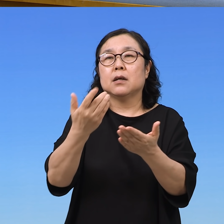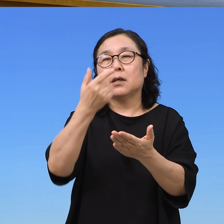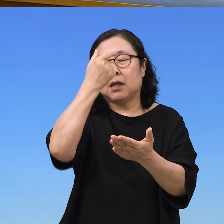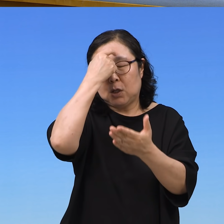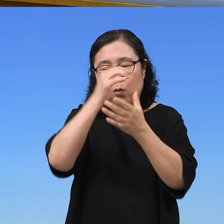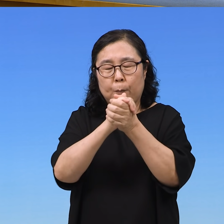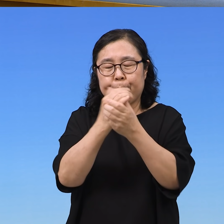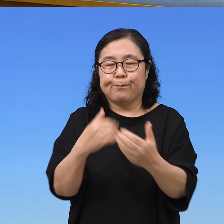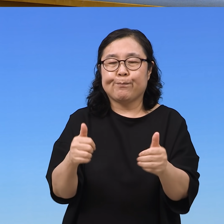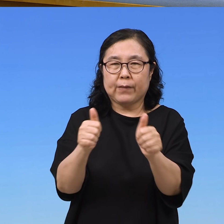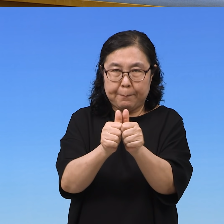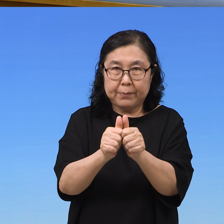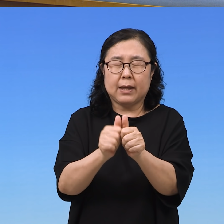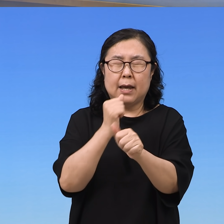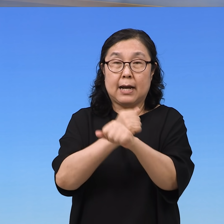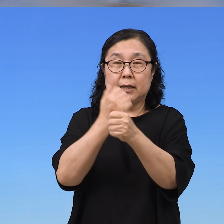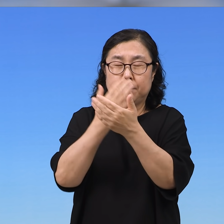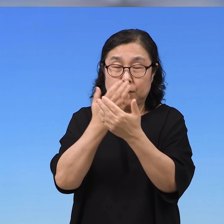베풀겠습니다.